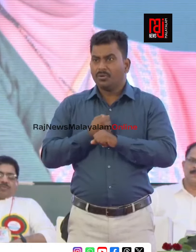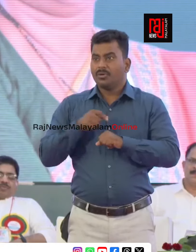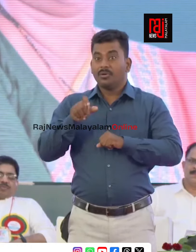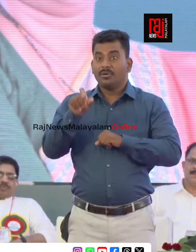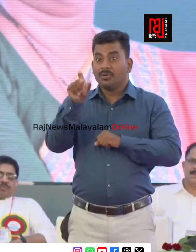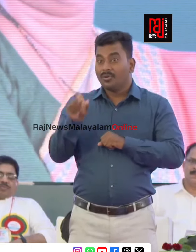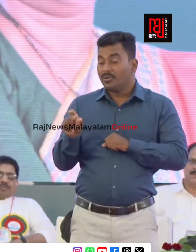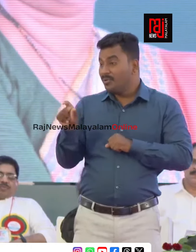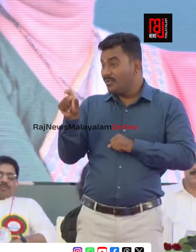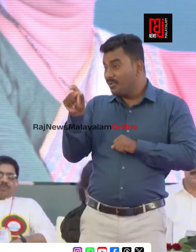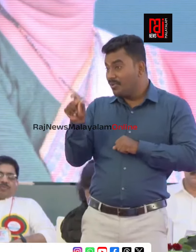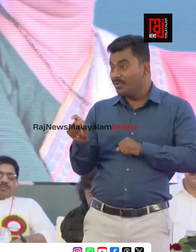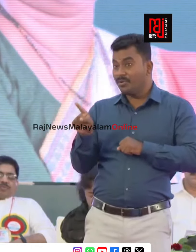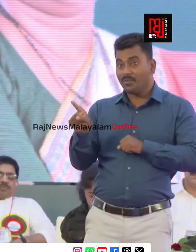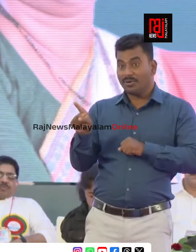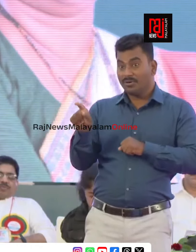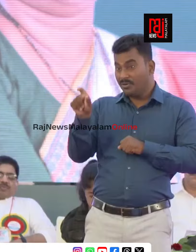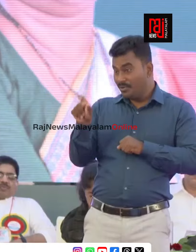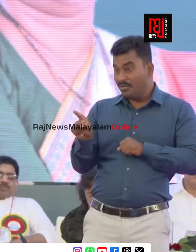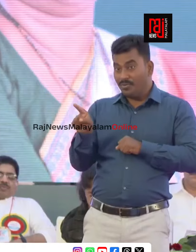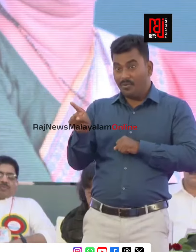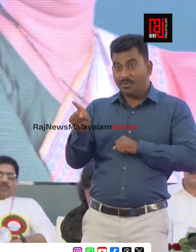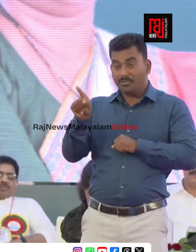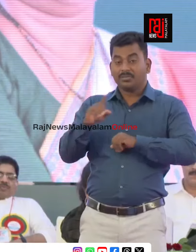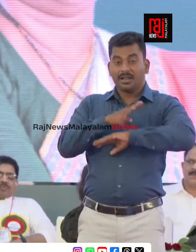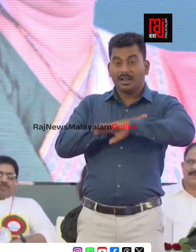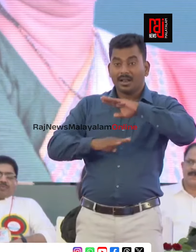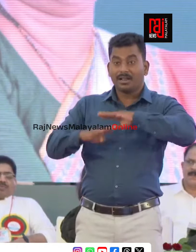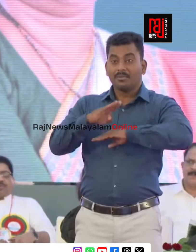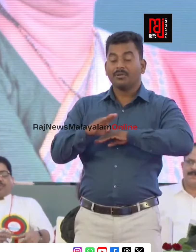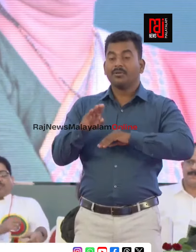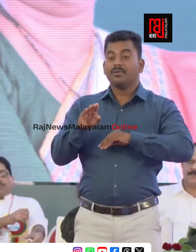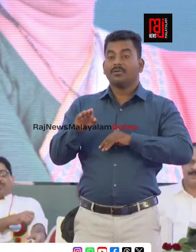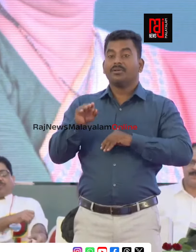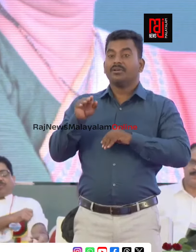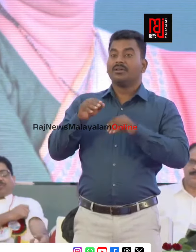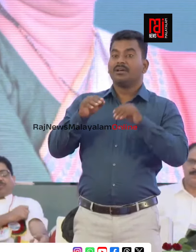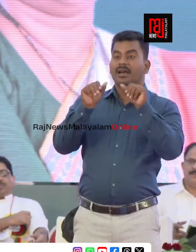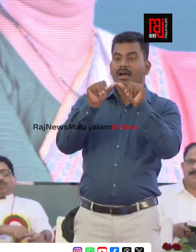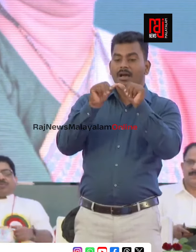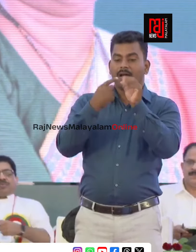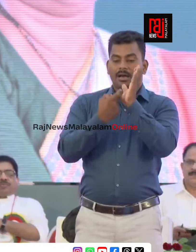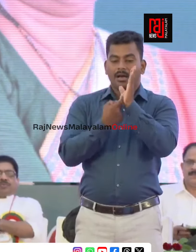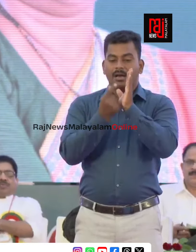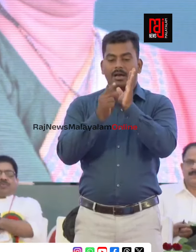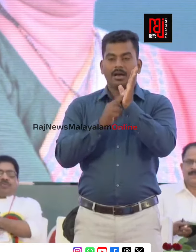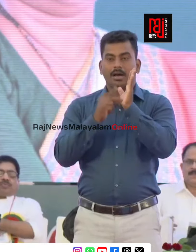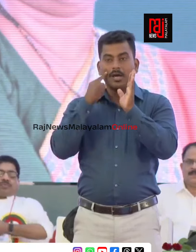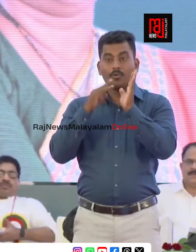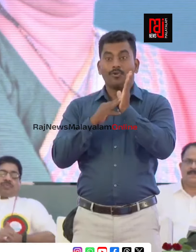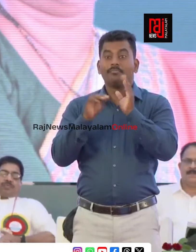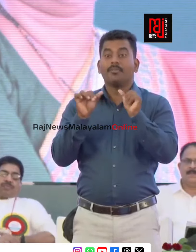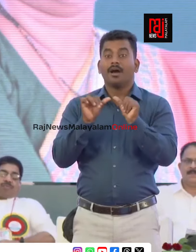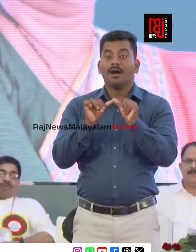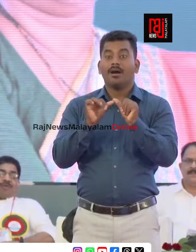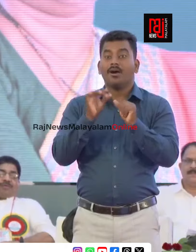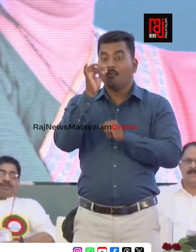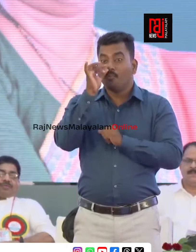പർവ്വത ആരോഹക സമിതി ആ പർവ്വത ആരോഹകരിൽ ഒരാളായി